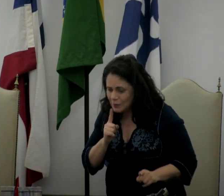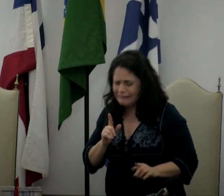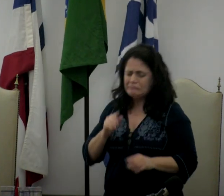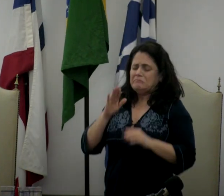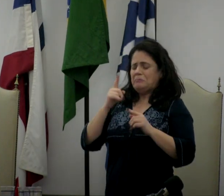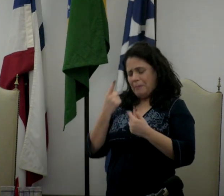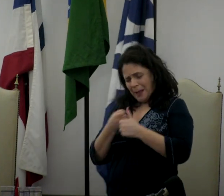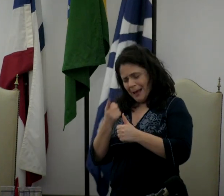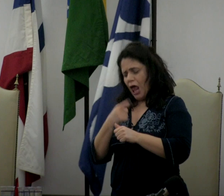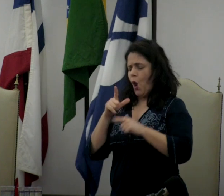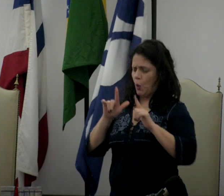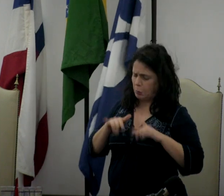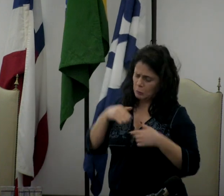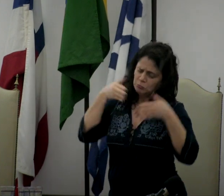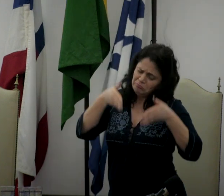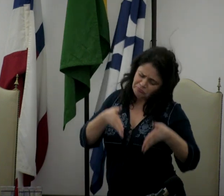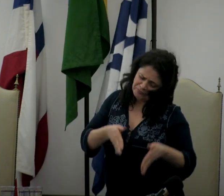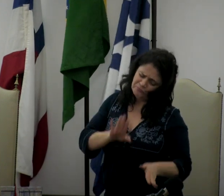que tinha de uma criança perfeita.